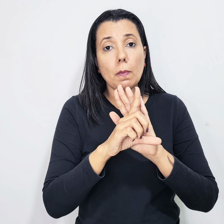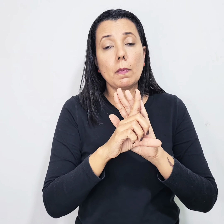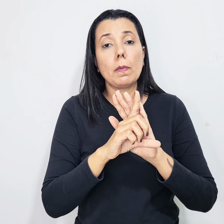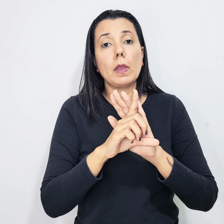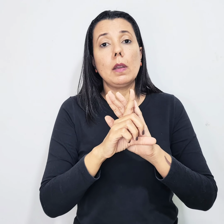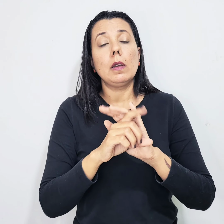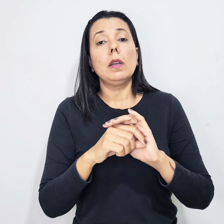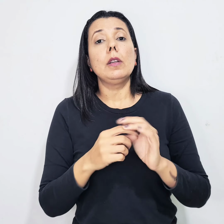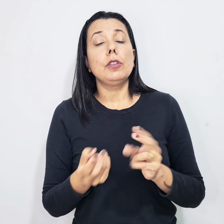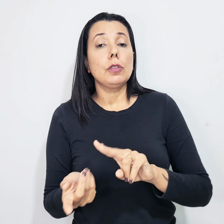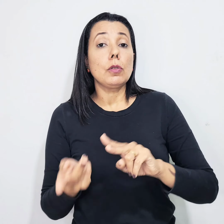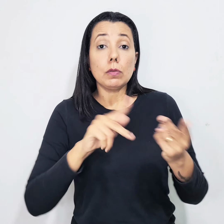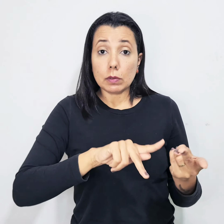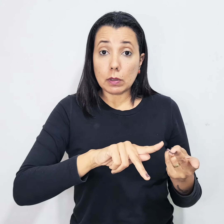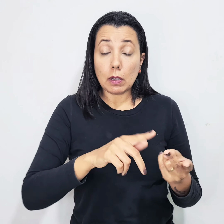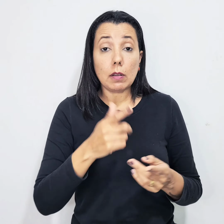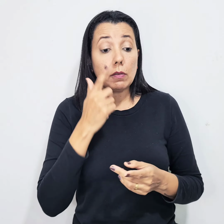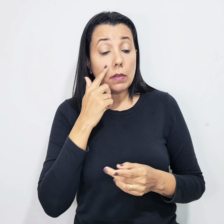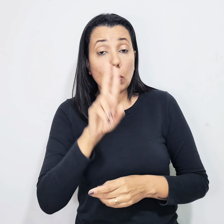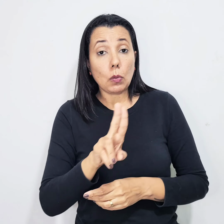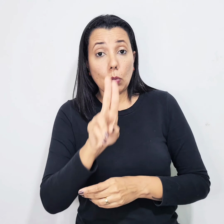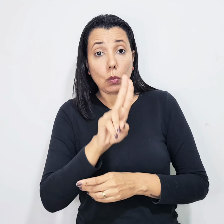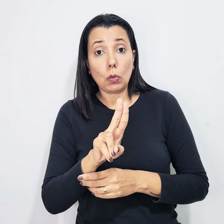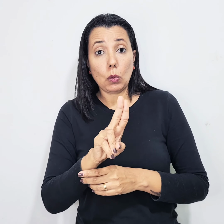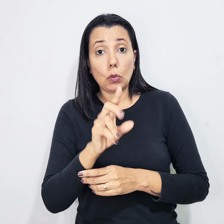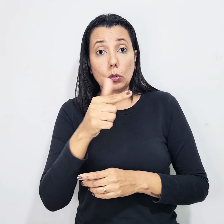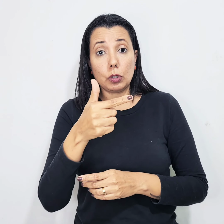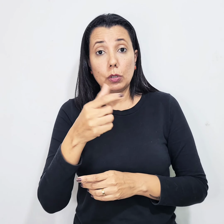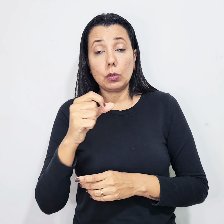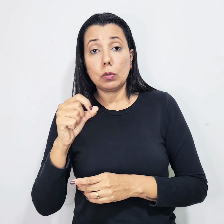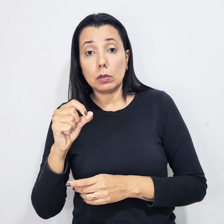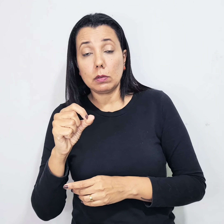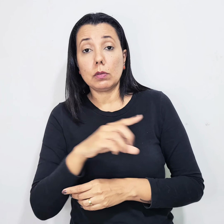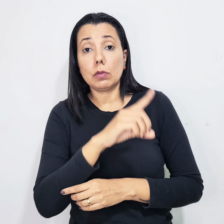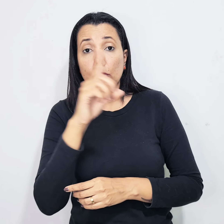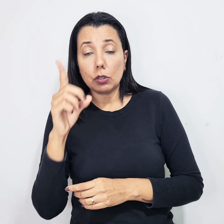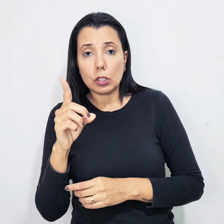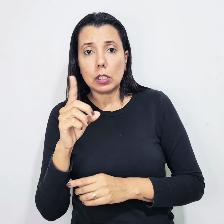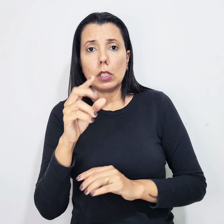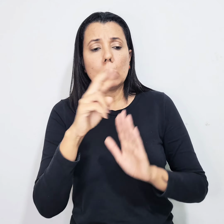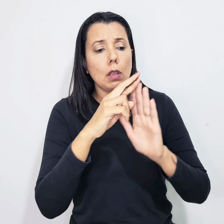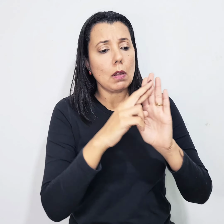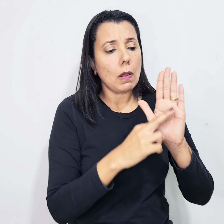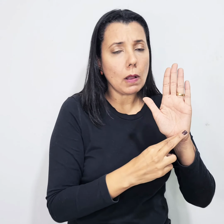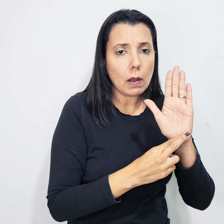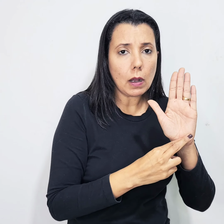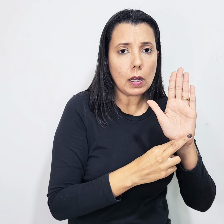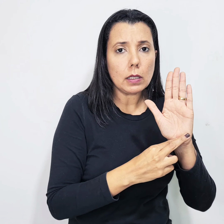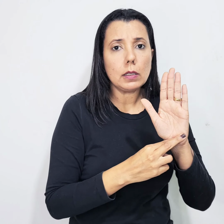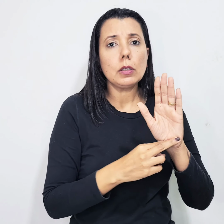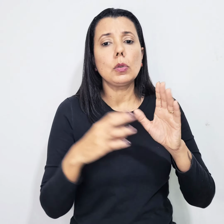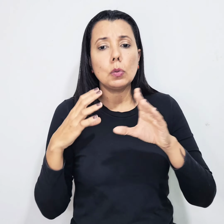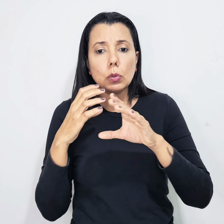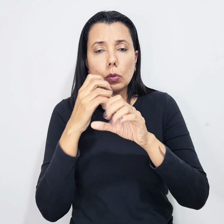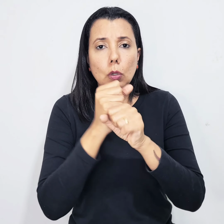conversão prevê o uso dos 200 dias regulamentares no cálculo dos valores